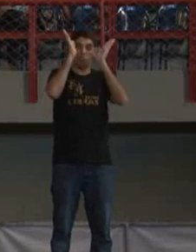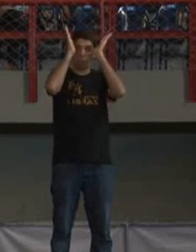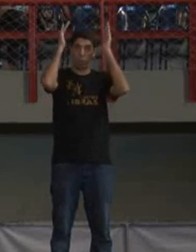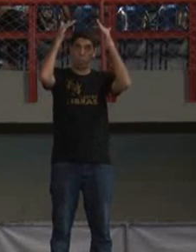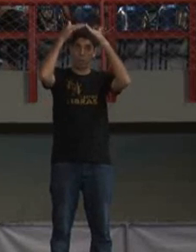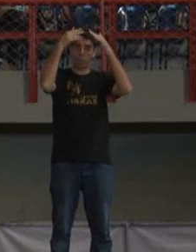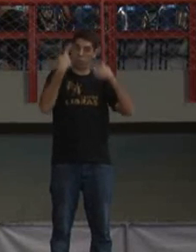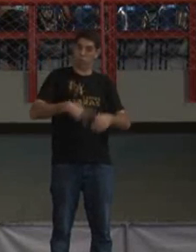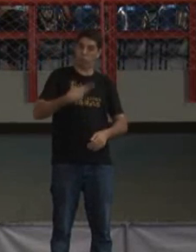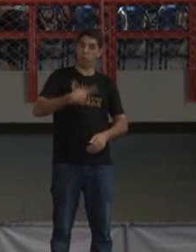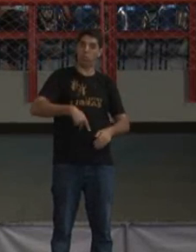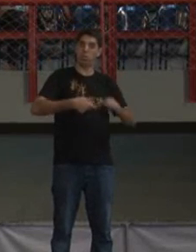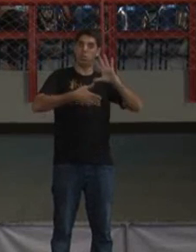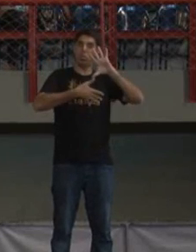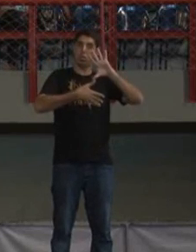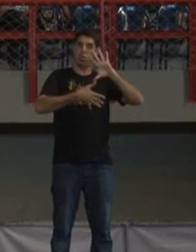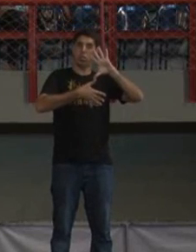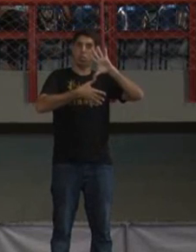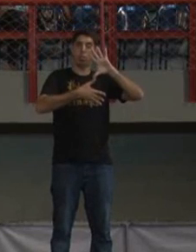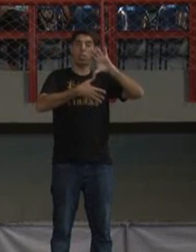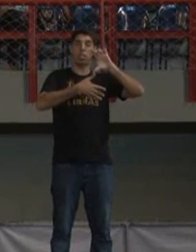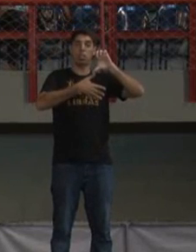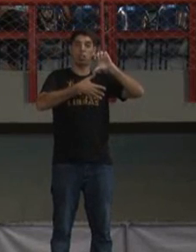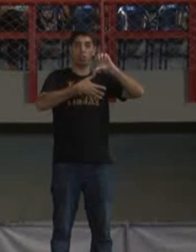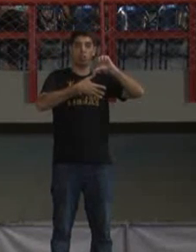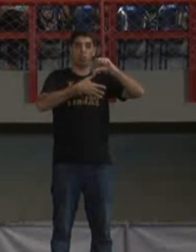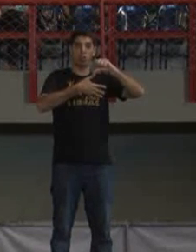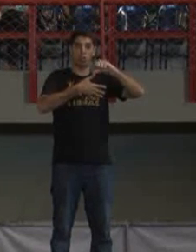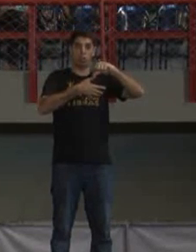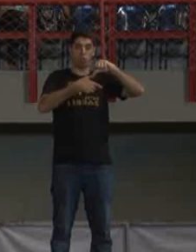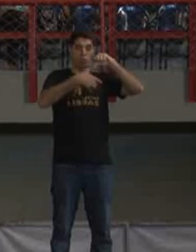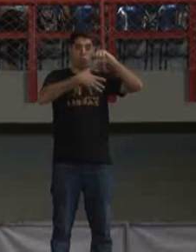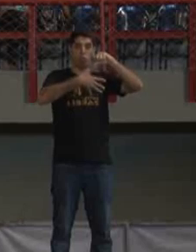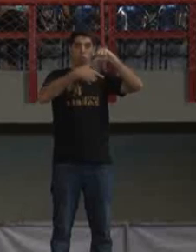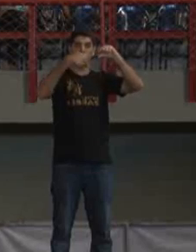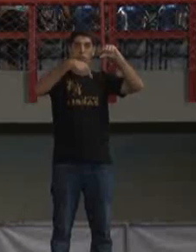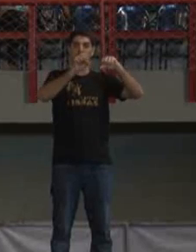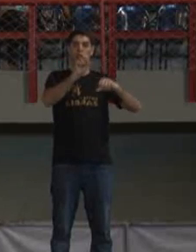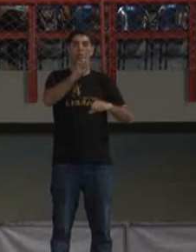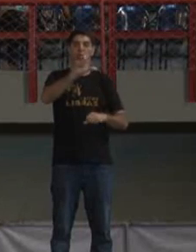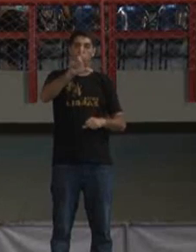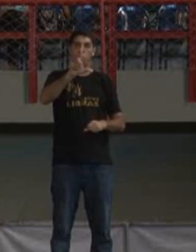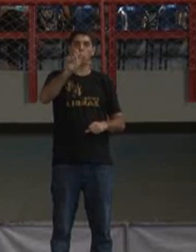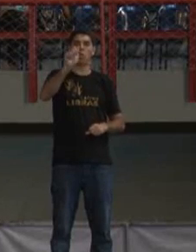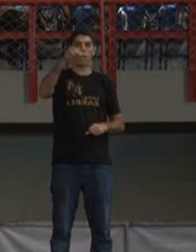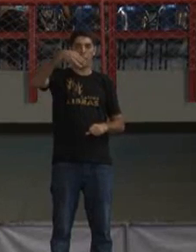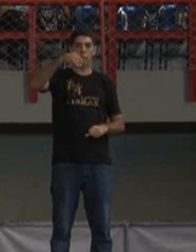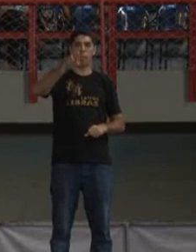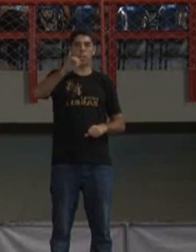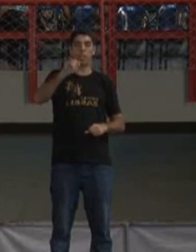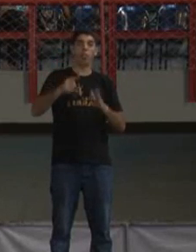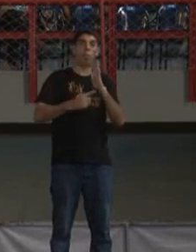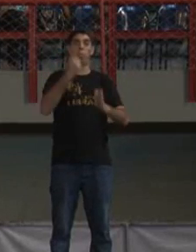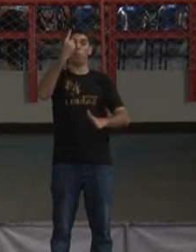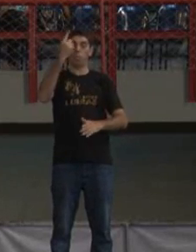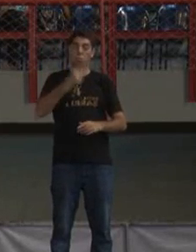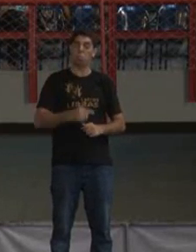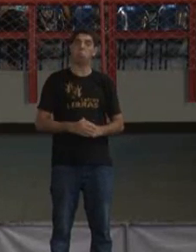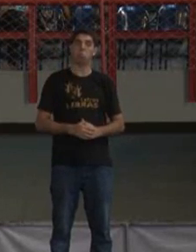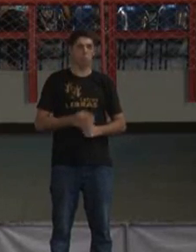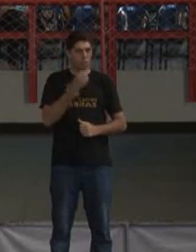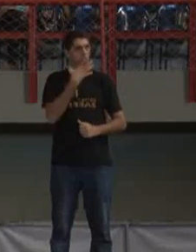americano, primeiro Papa sul-americano, para ser mais exato. Isso é tema bom para ser